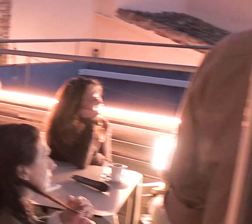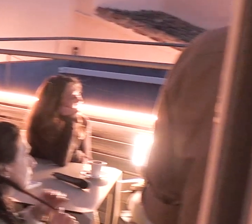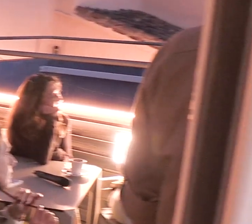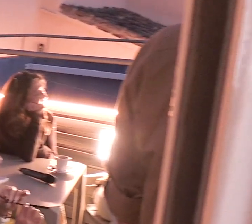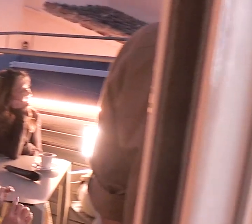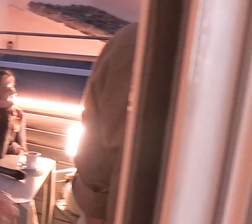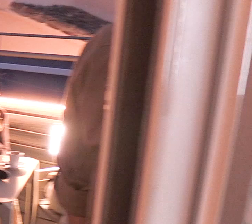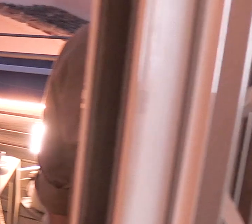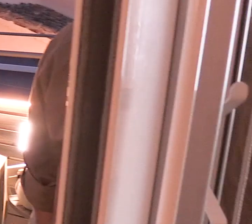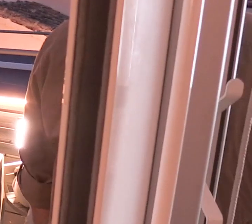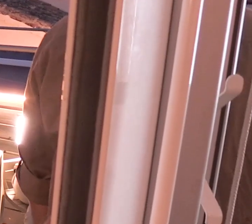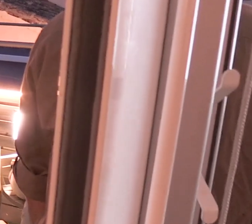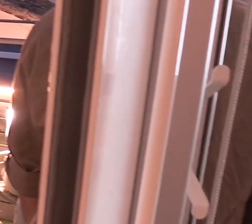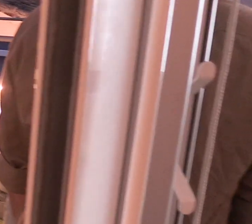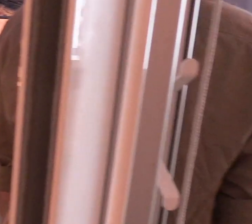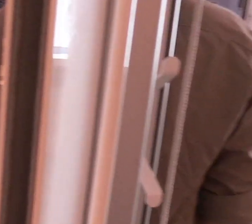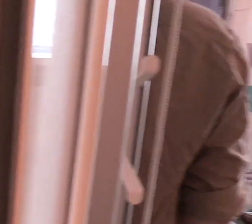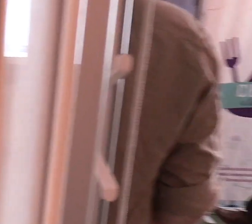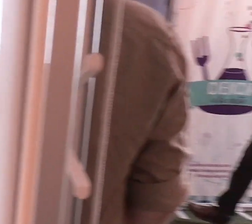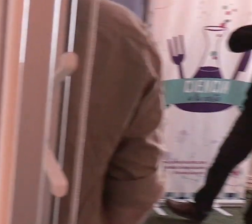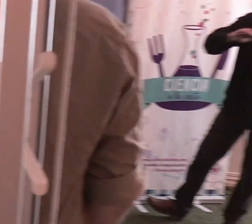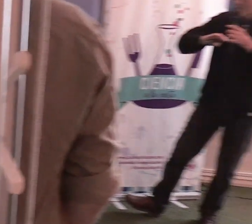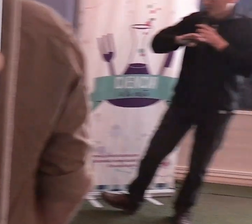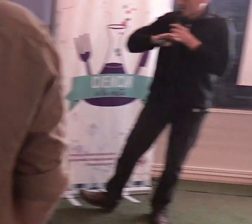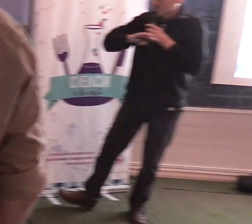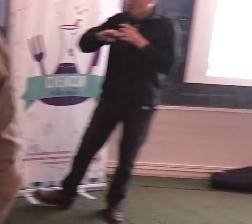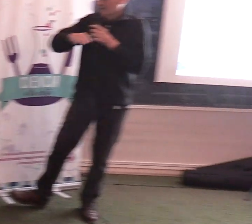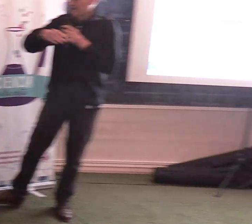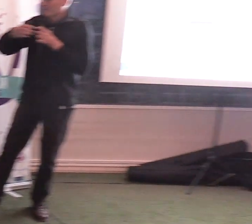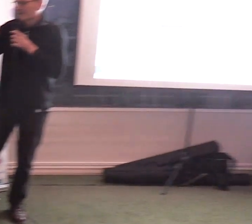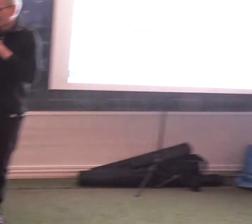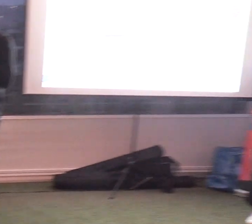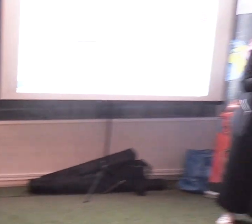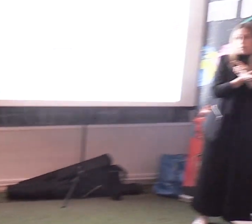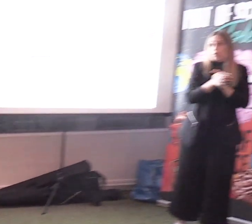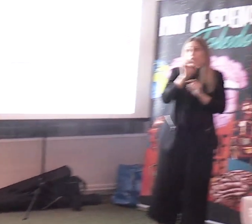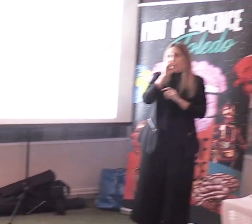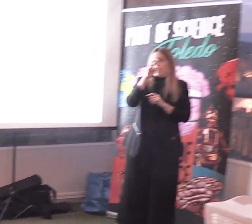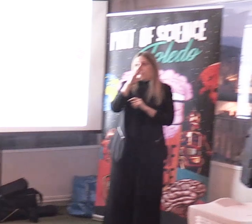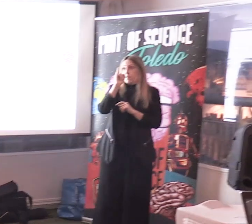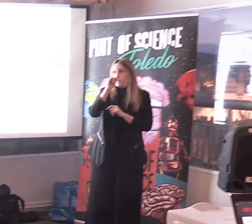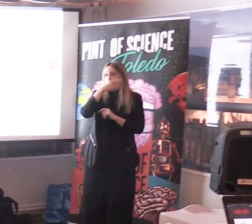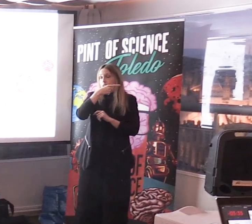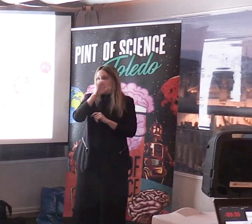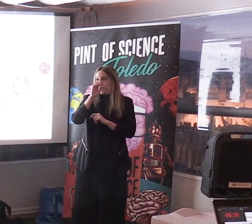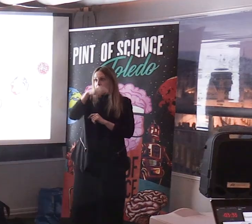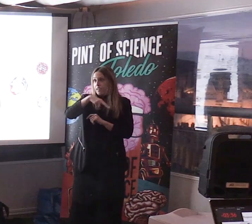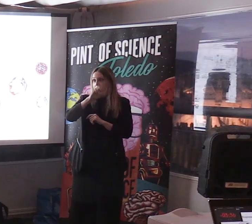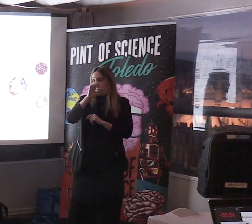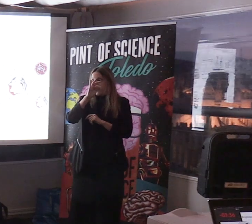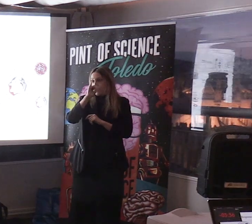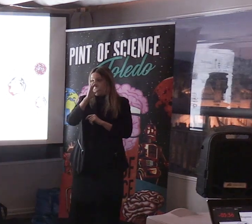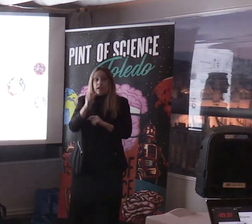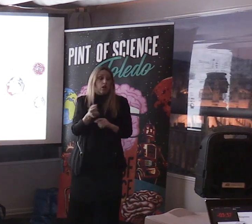evitar. Un mecanismo de evitarlo es cambio esto de la epigenética y algunas de las cosas que